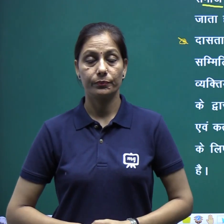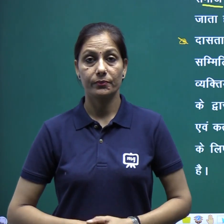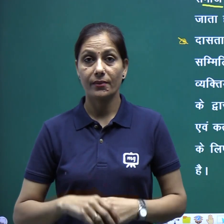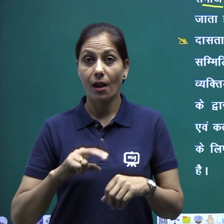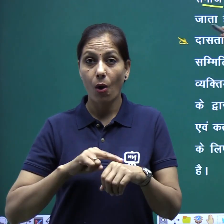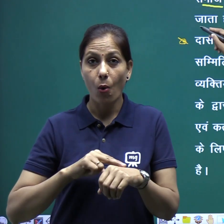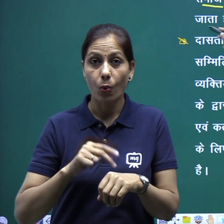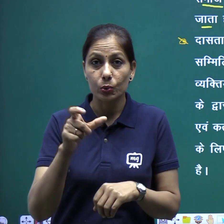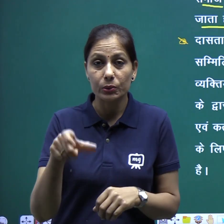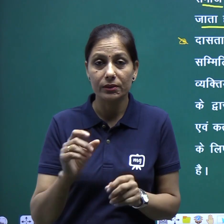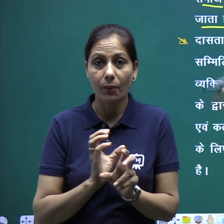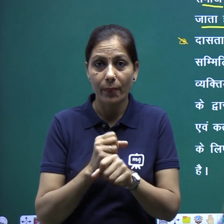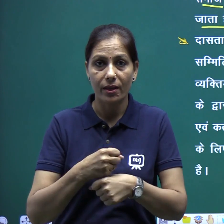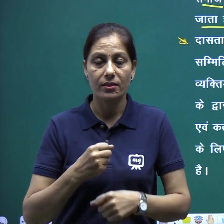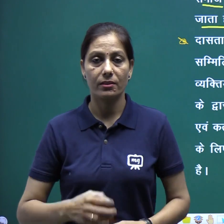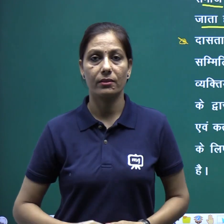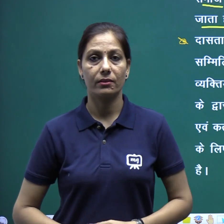दास्ता में जकड़ा जाता है।